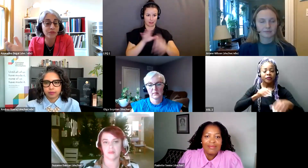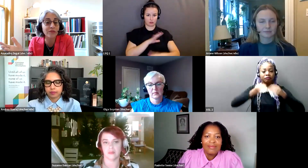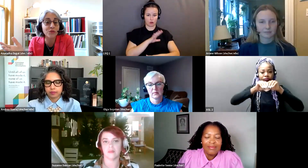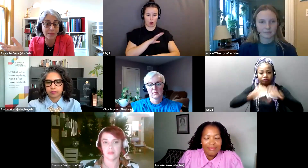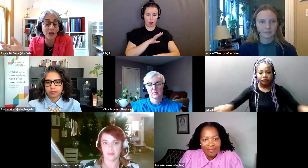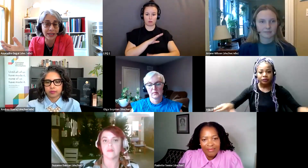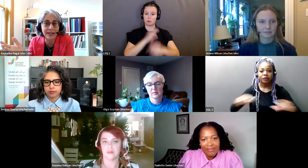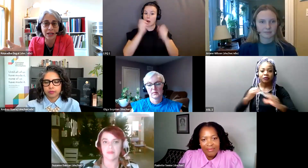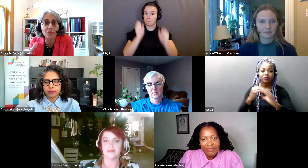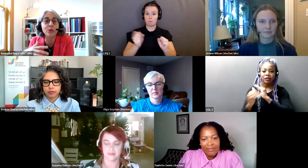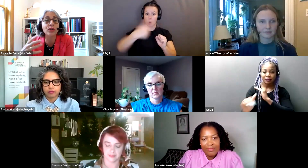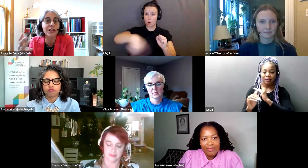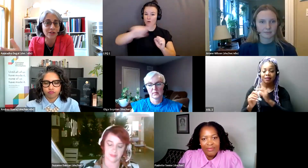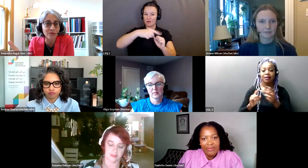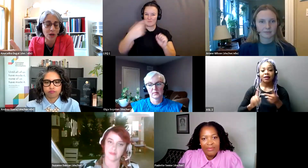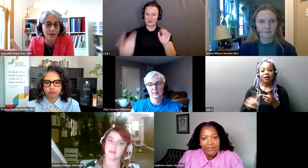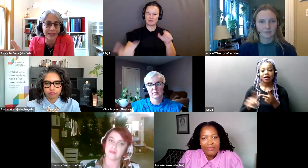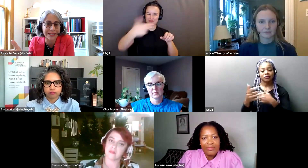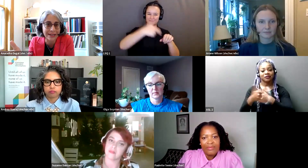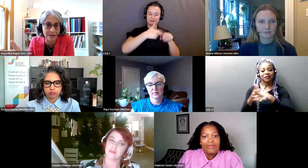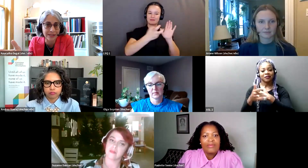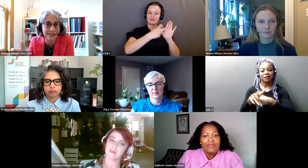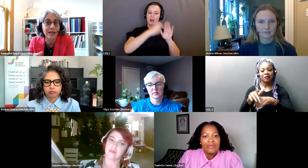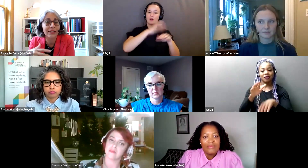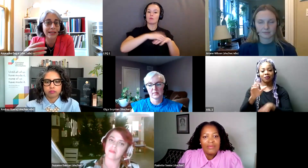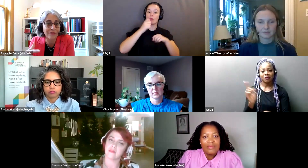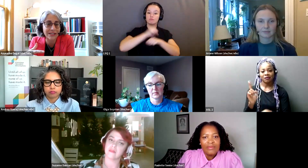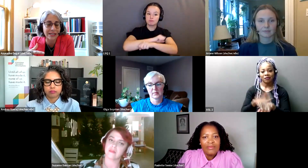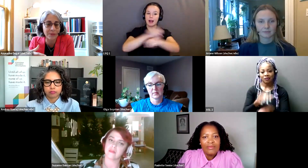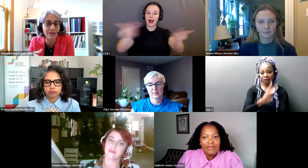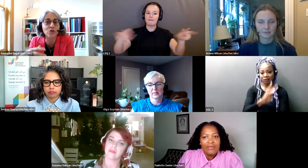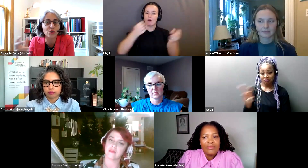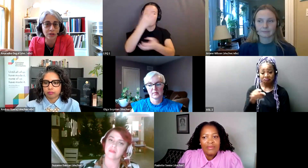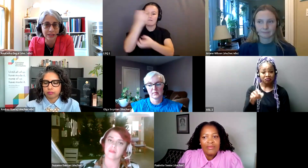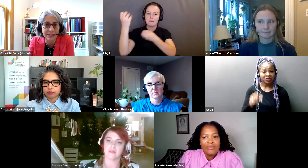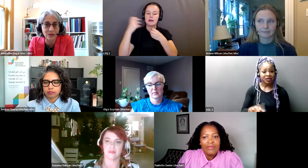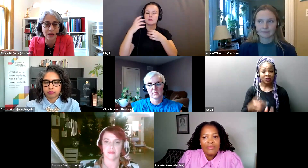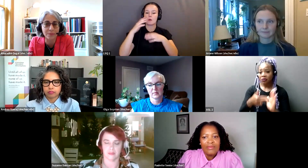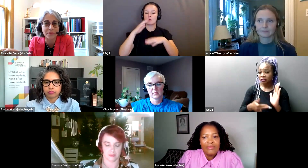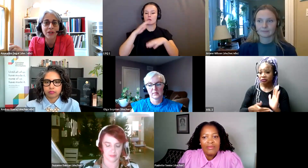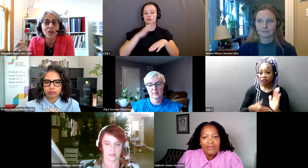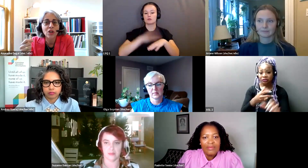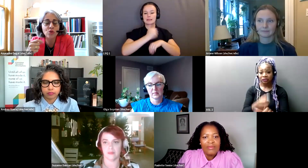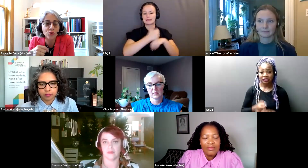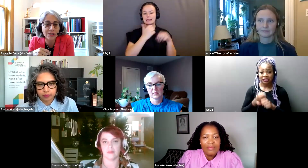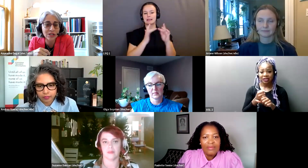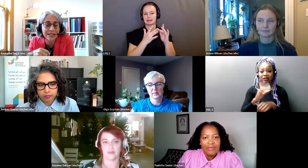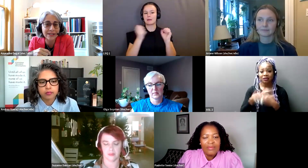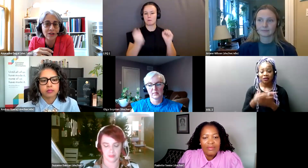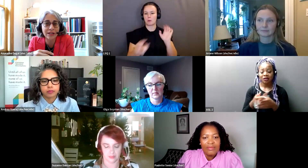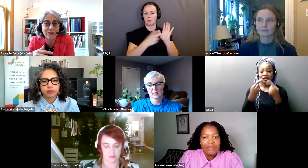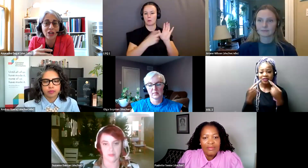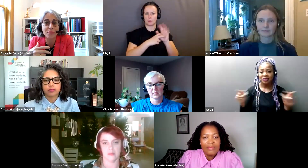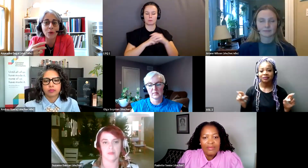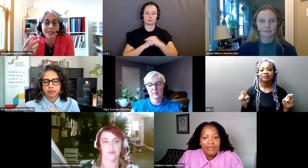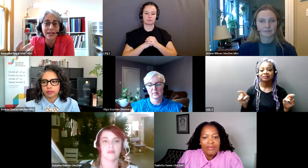Vous pouvez vous abonner d'ailleurs pour recevoir les annonces très facilement sur notre site web. Nous